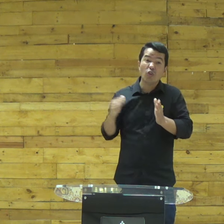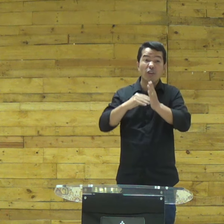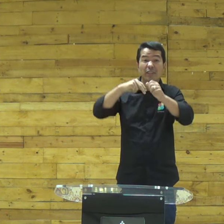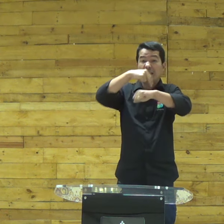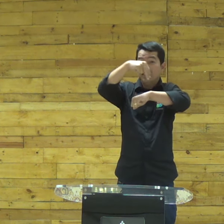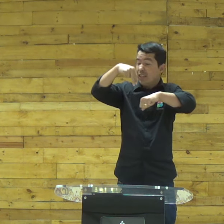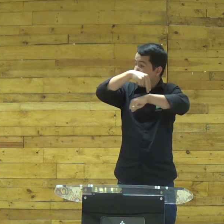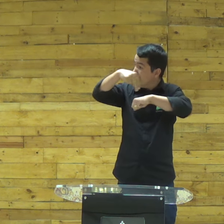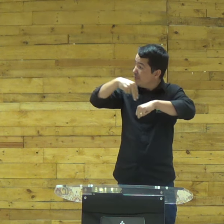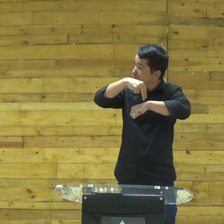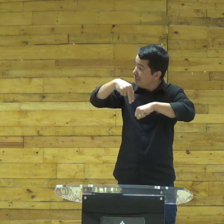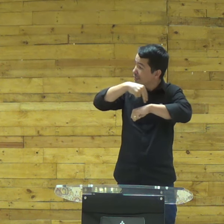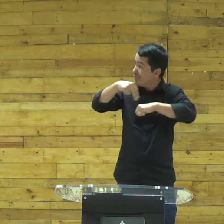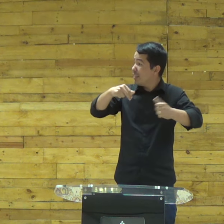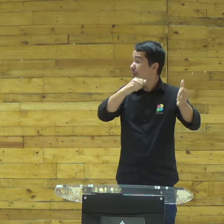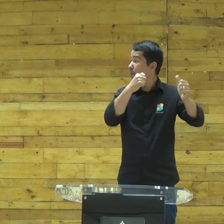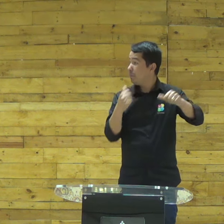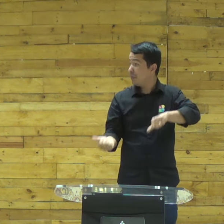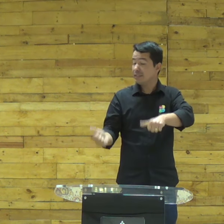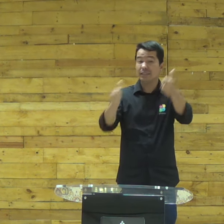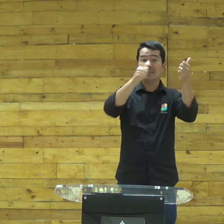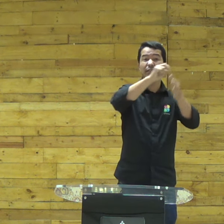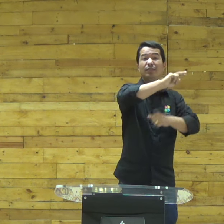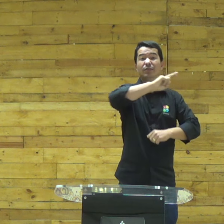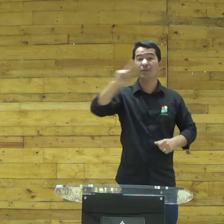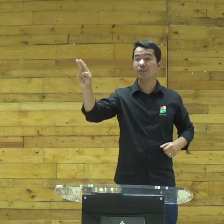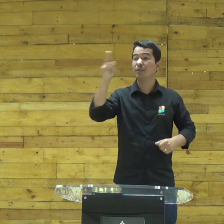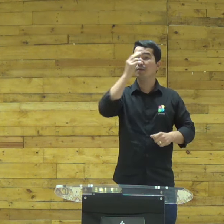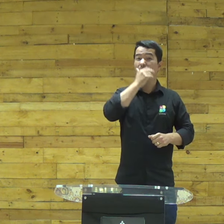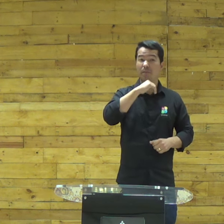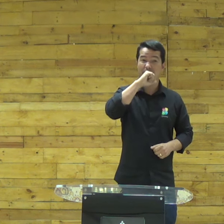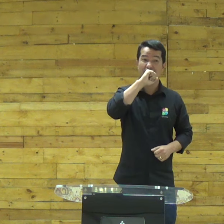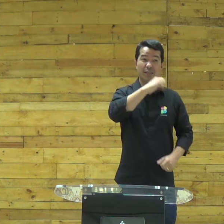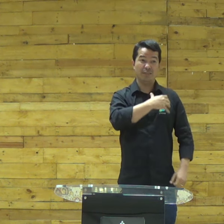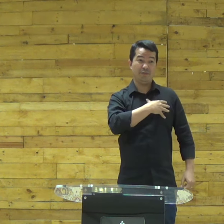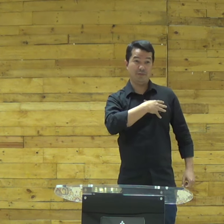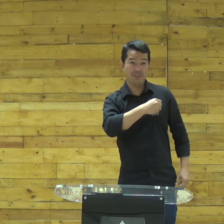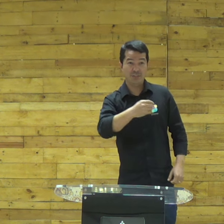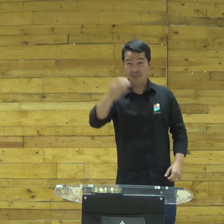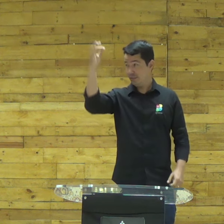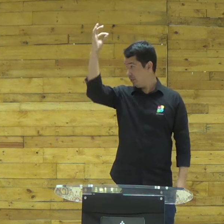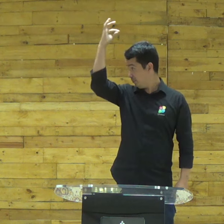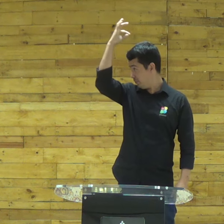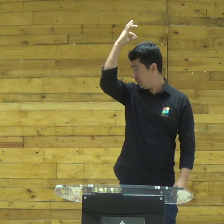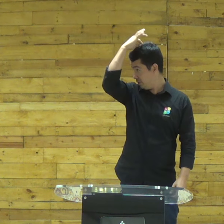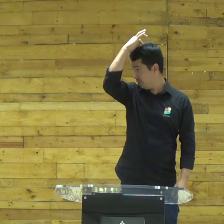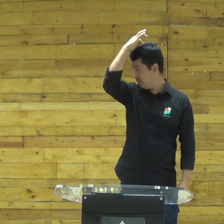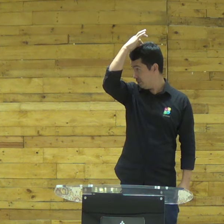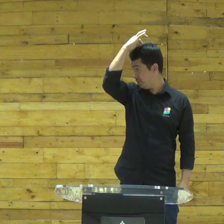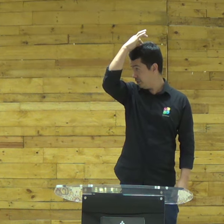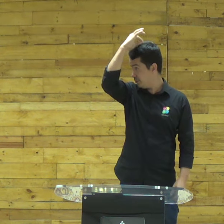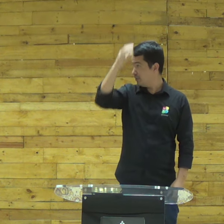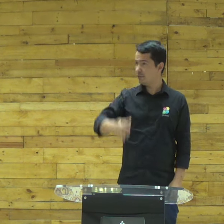discípulos de todas as nações batizando em nome do pai do filho e do